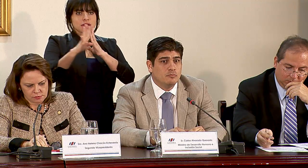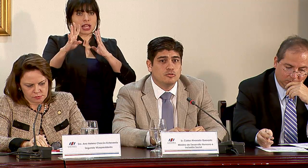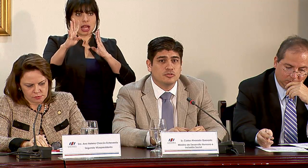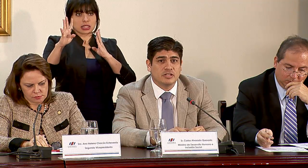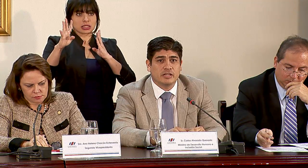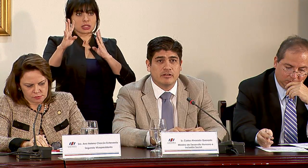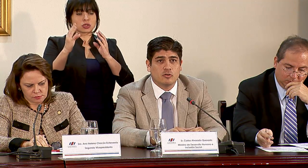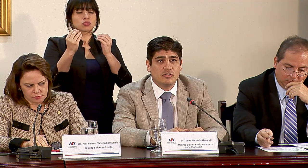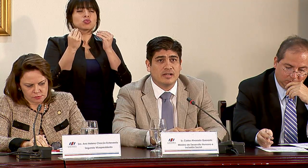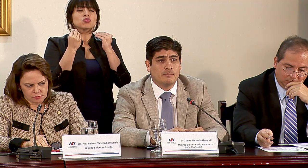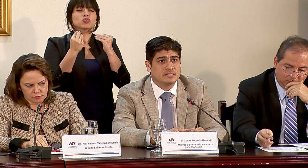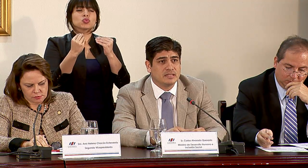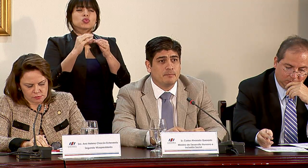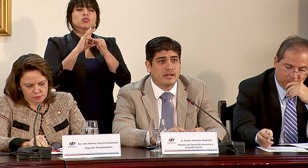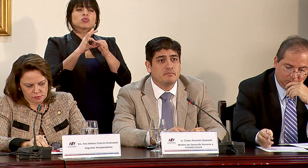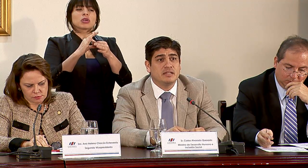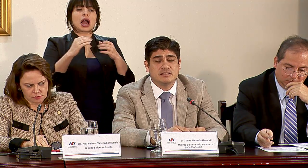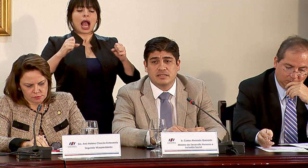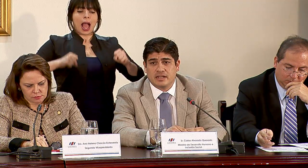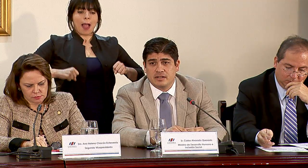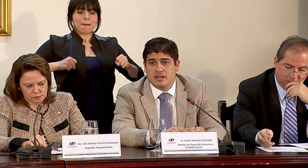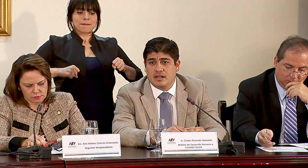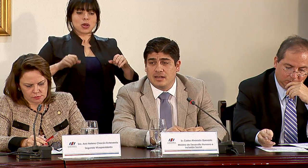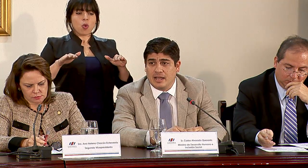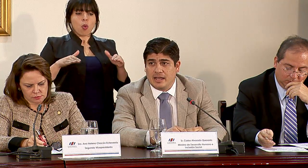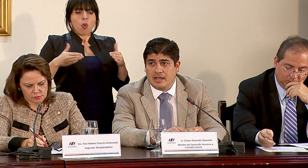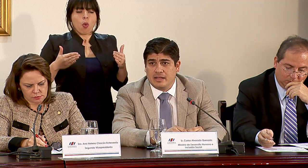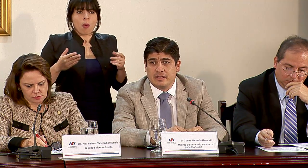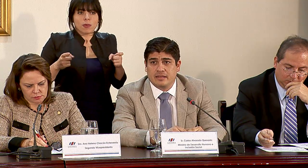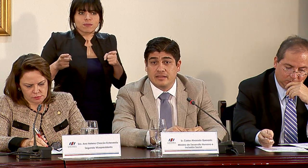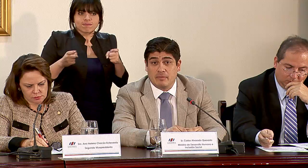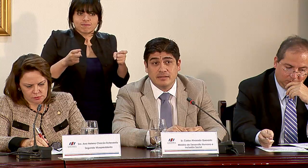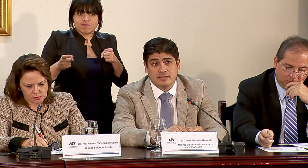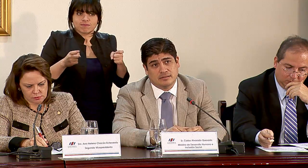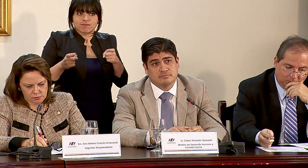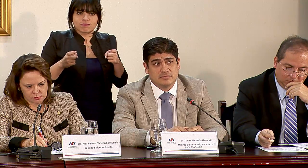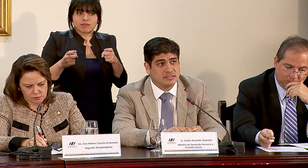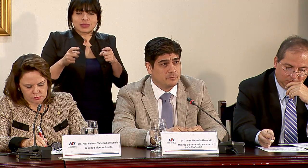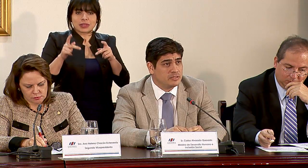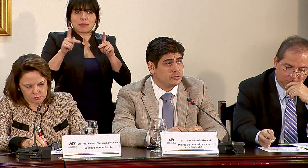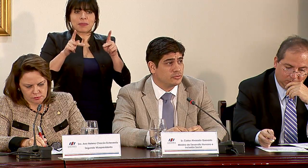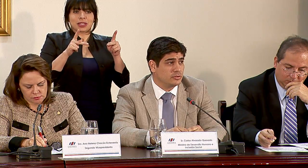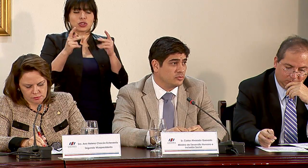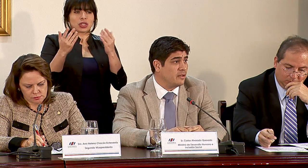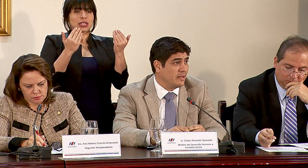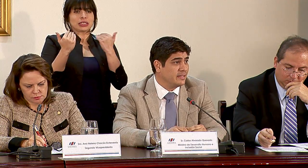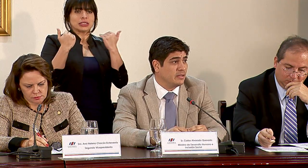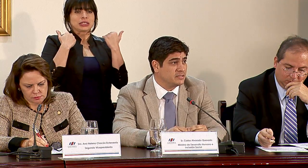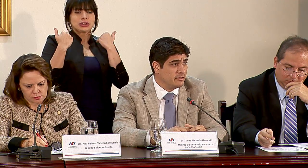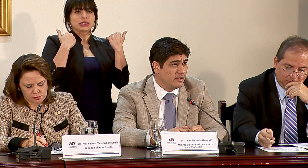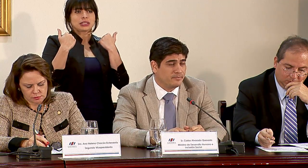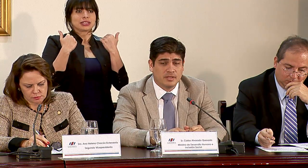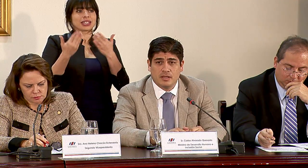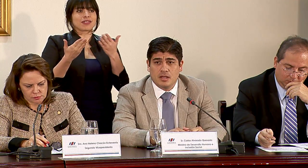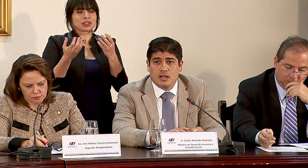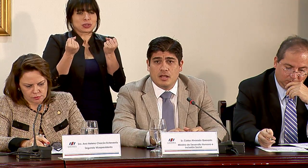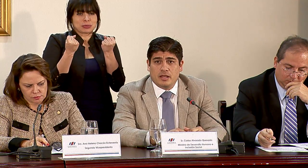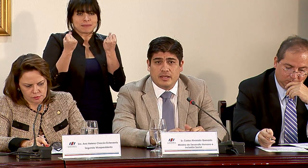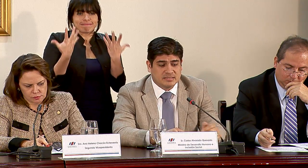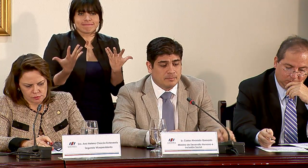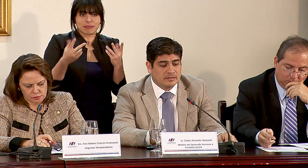y mucho tiene que ver con la capacidad para administrar la demanda de servicios. Es una demanda masiva.